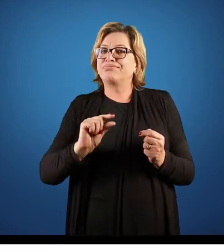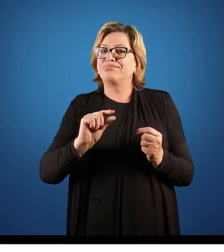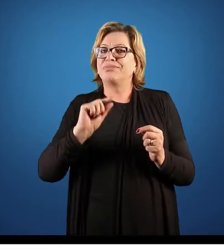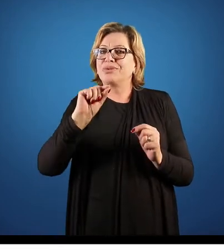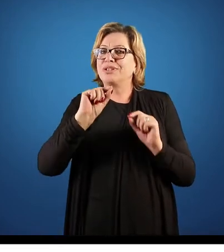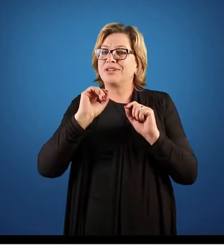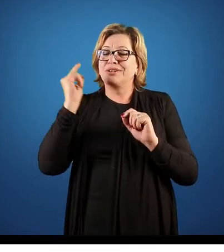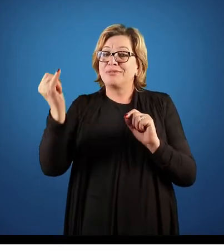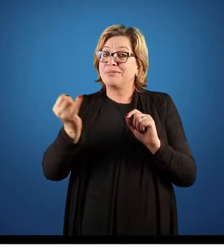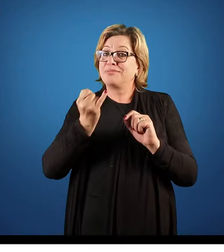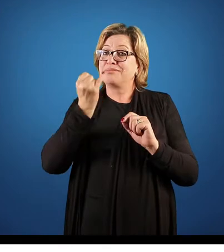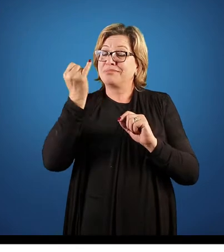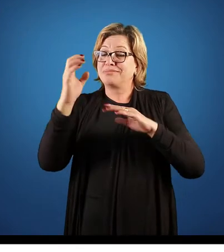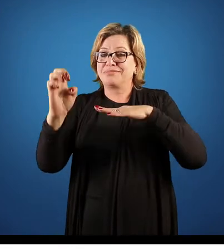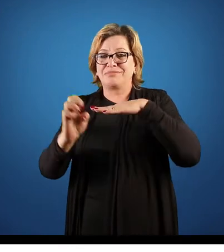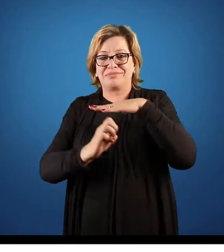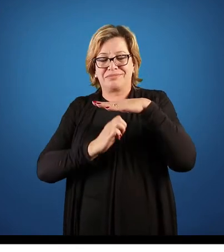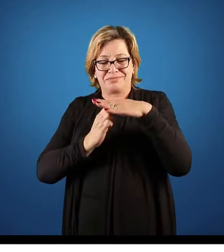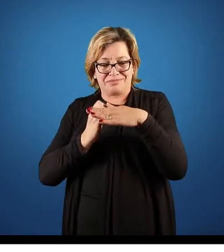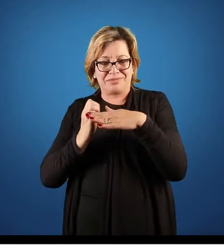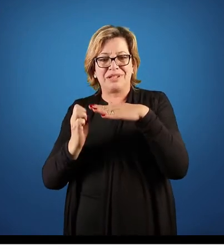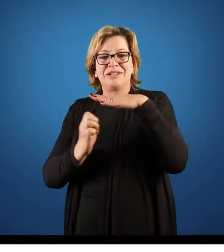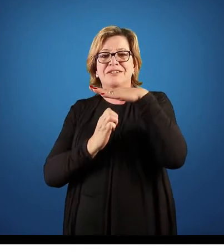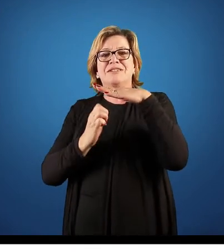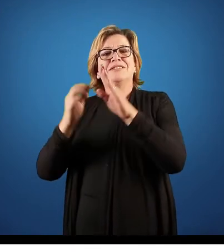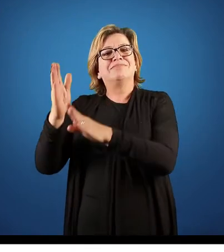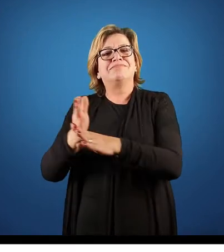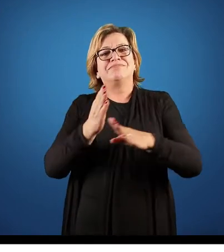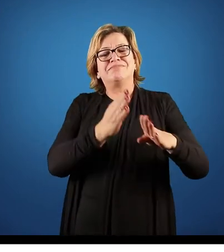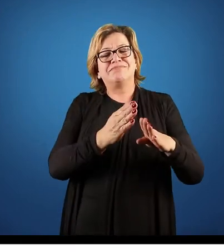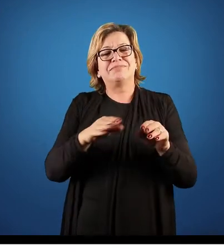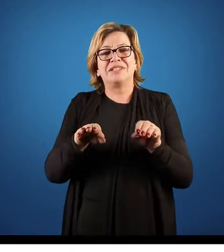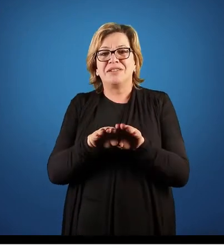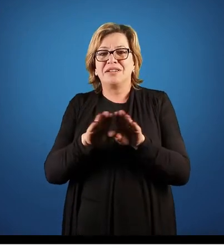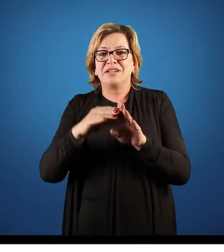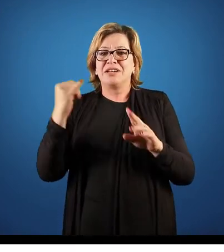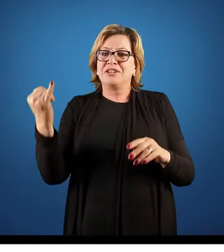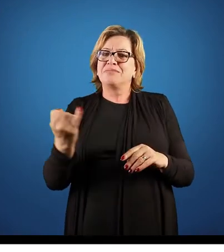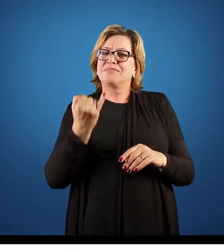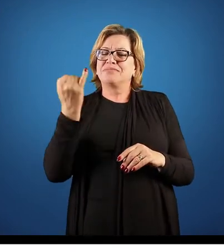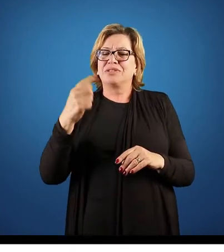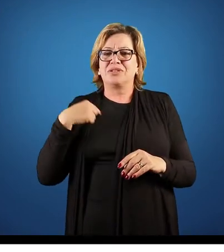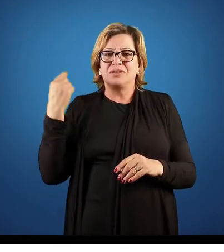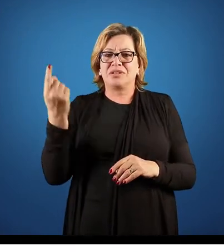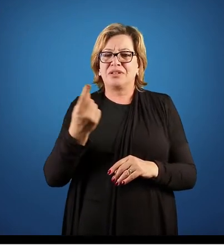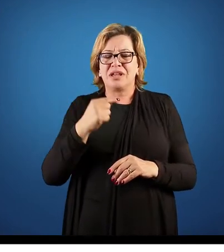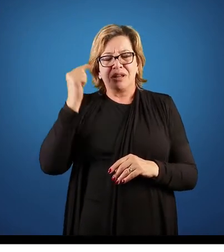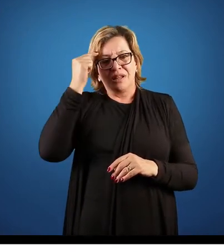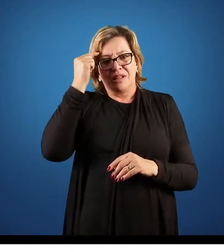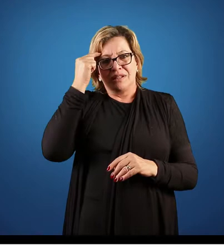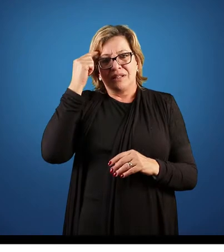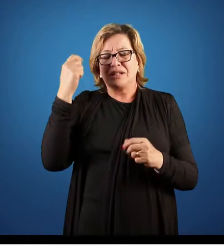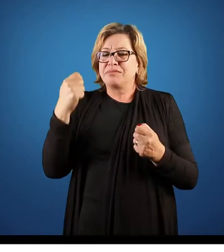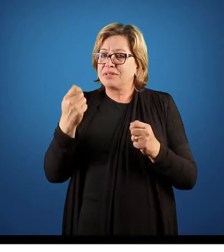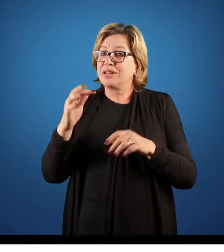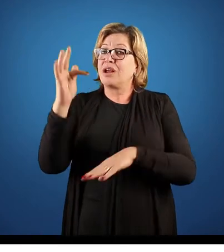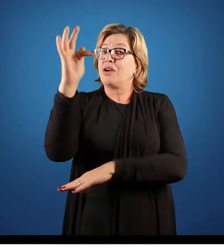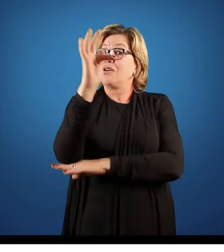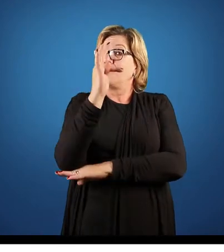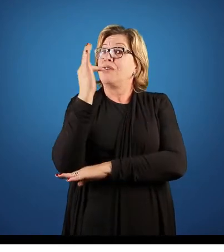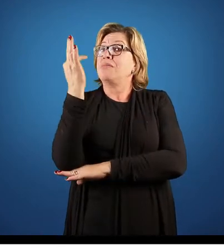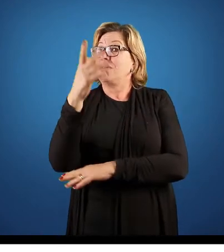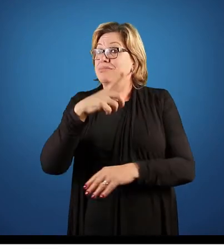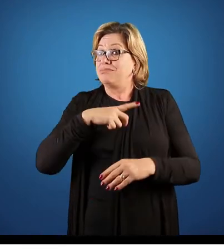as organizações é muito interessante nós pensarmos é também para isso nós precisamos ter as estruturas formais dentro da nossa